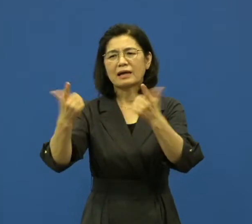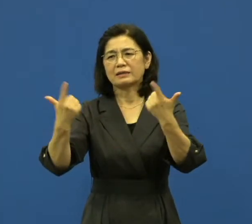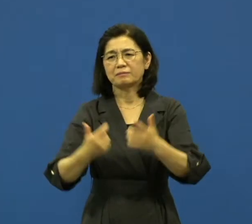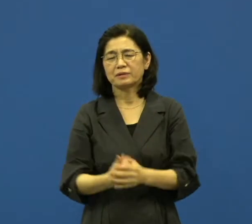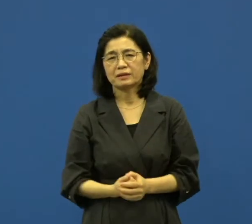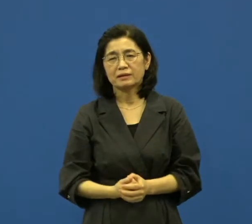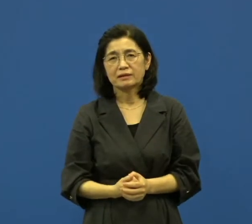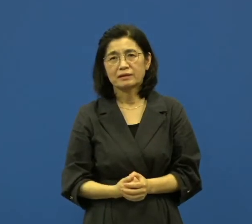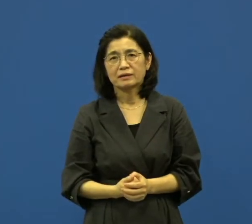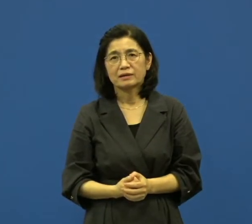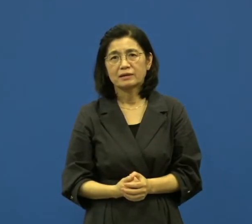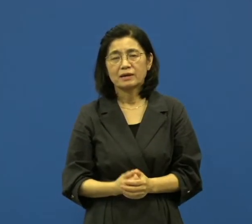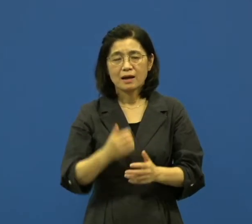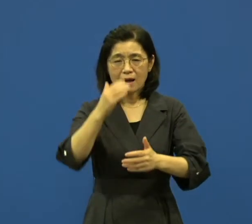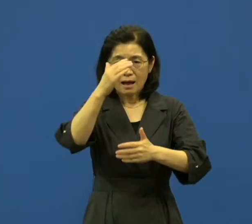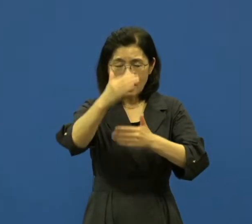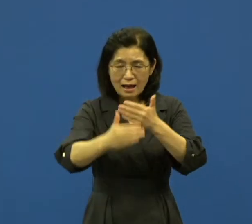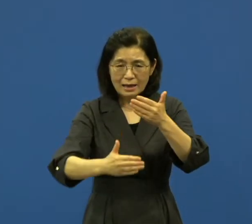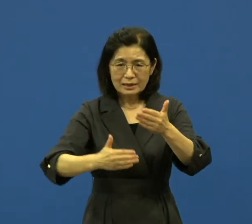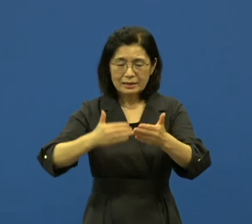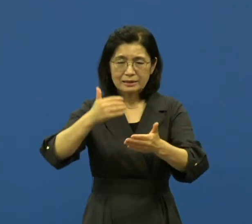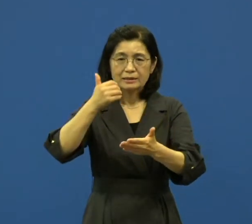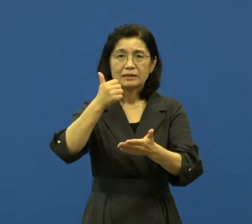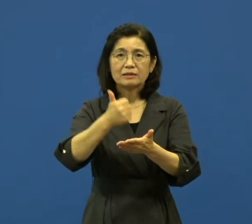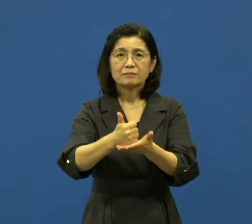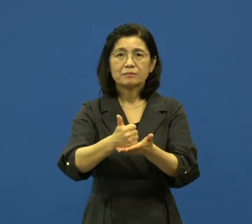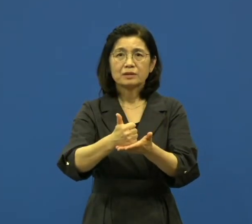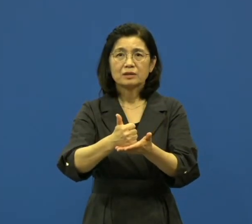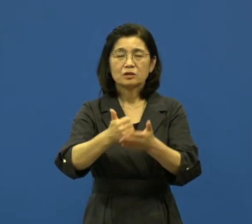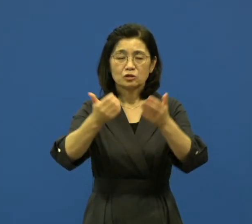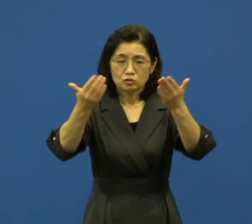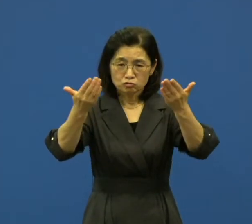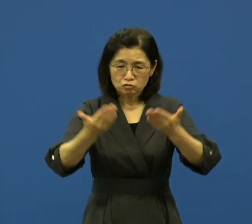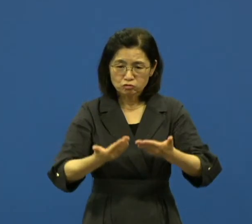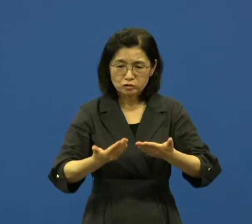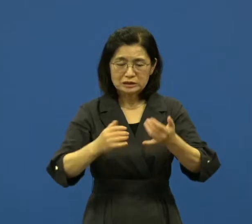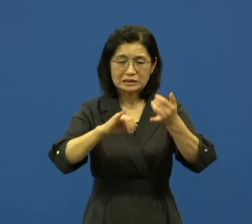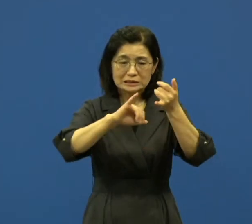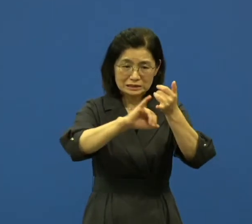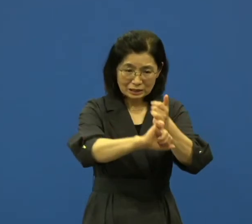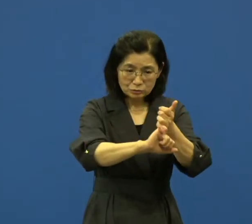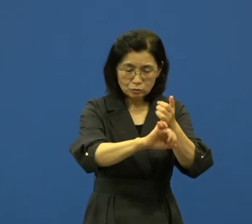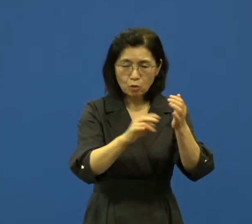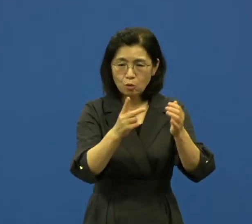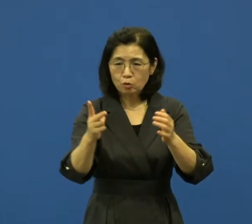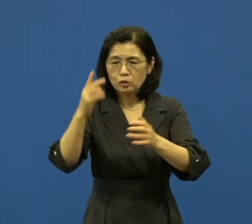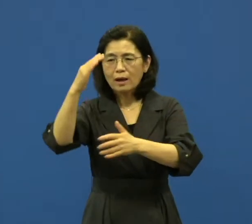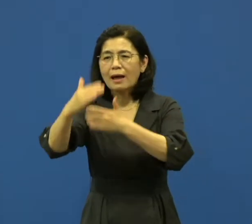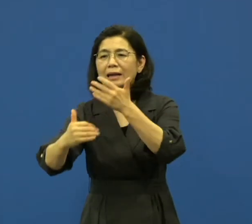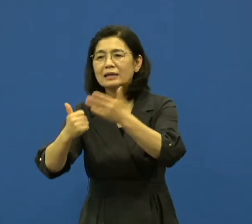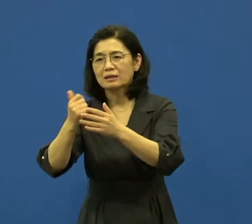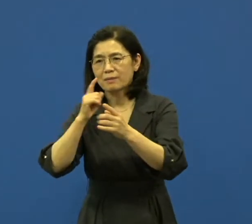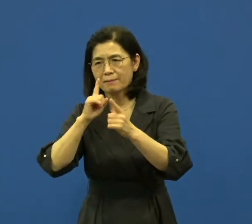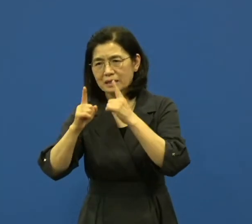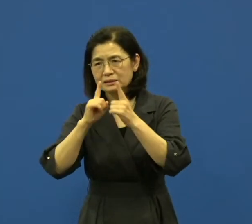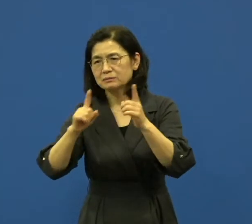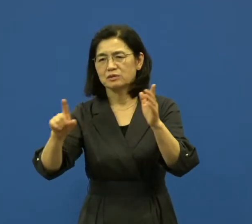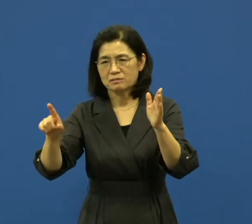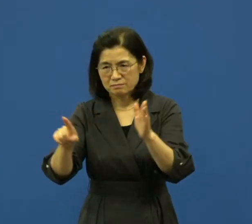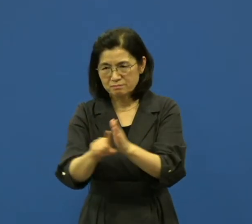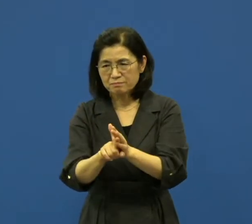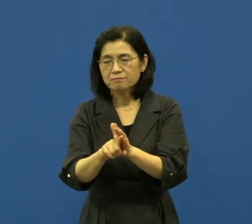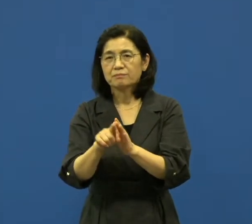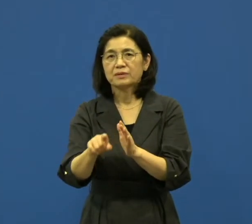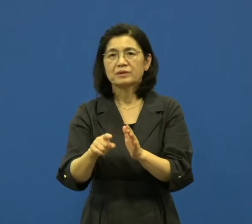우리가 믿는 그 약속은 하나님이 주신 약속이에요. 그 약속한 당사자가 누구냐는